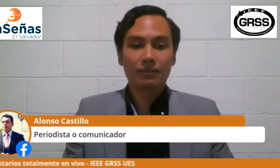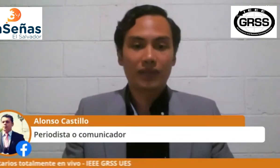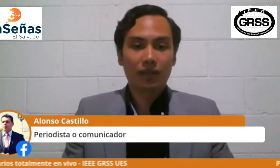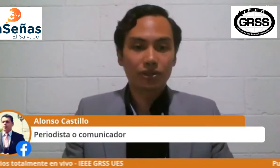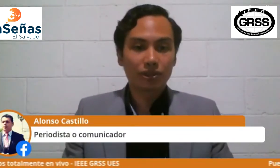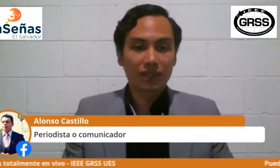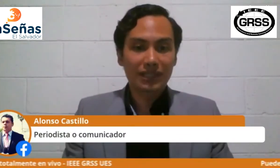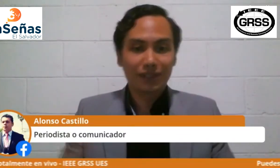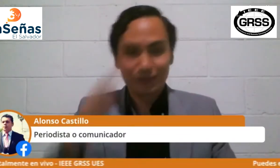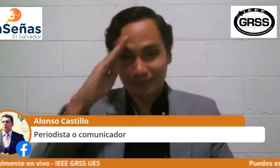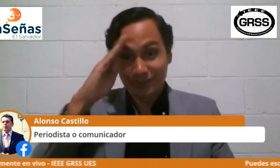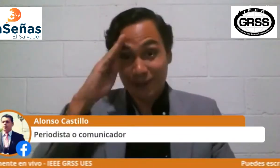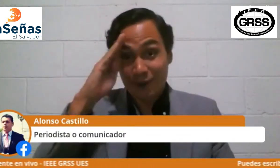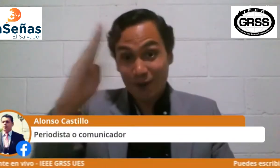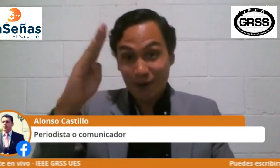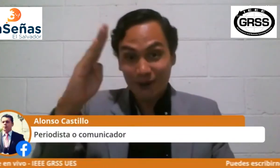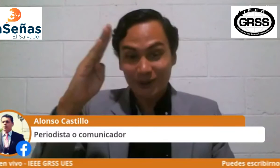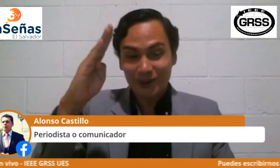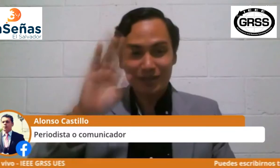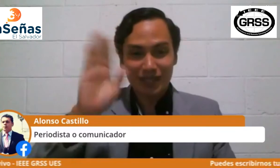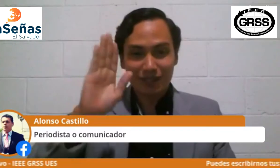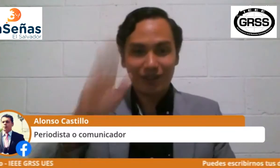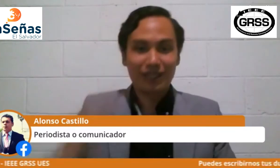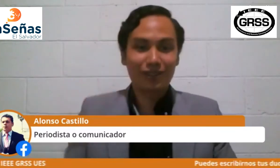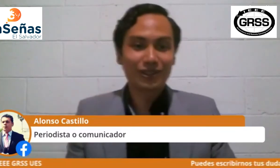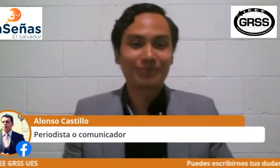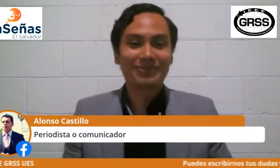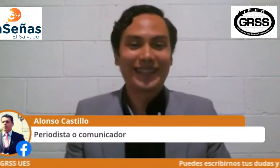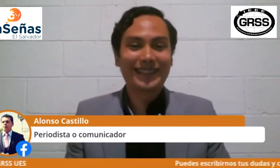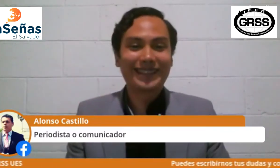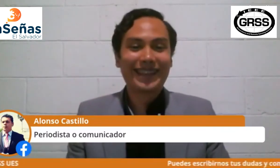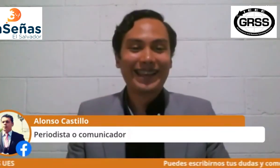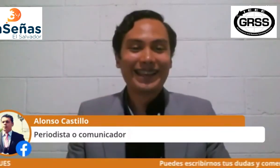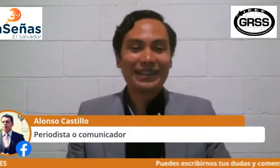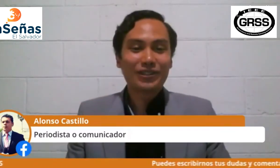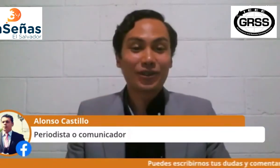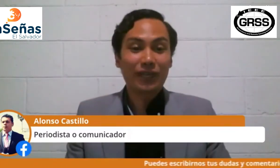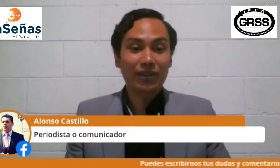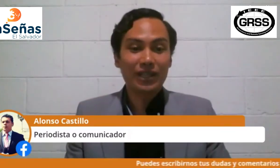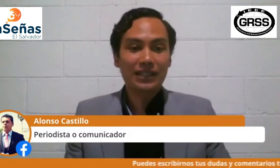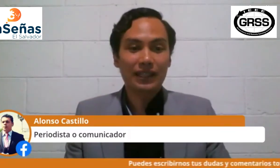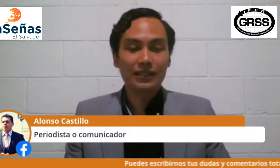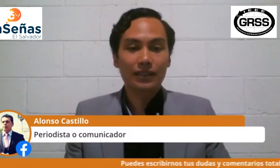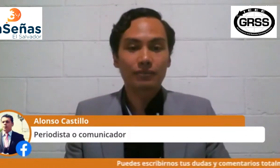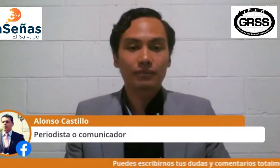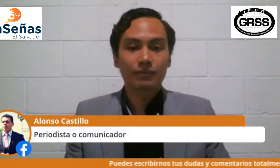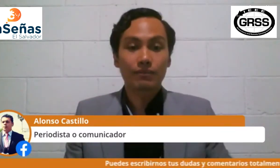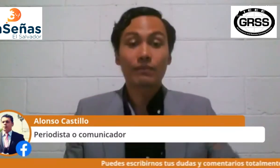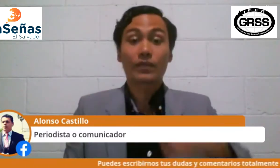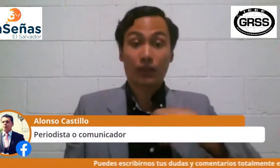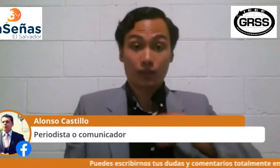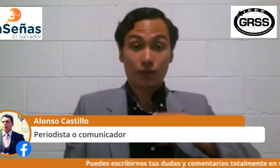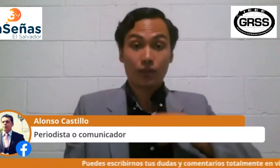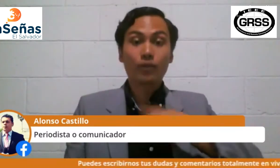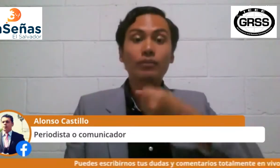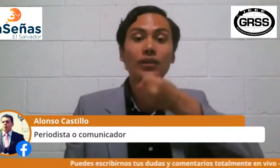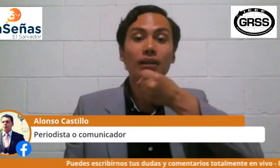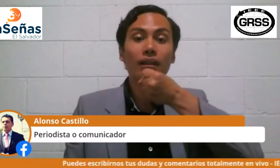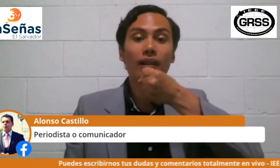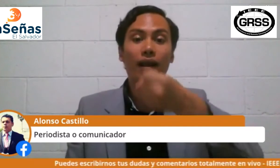Ahí, Alonso Castillo. Hola, un saludo, Alonso. Soy periodista, dice.